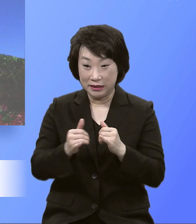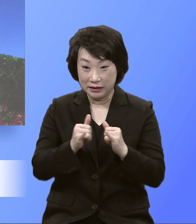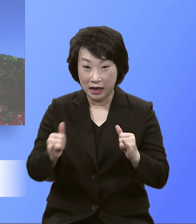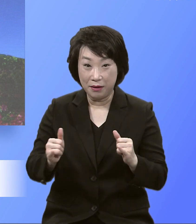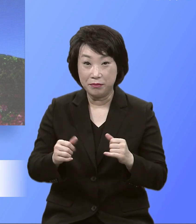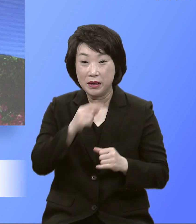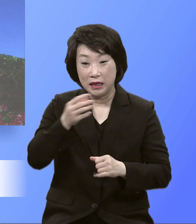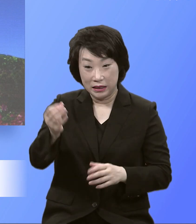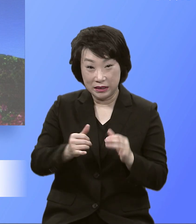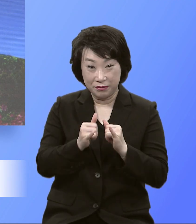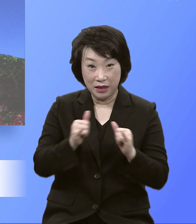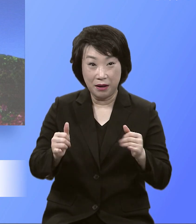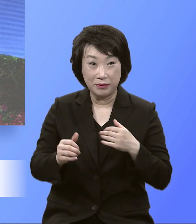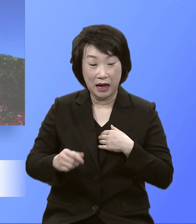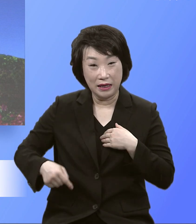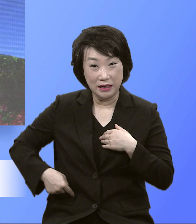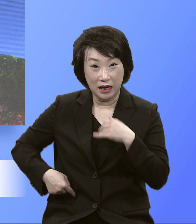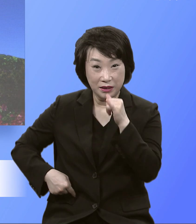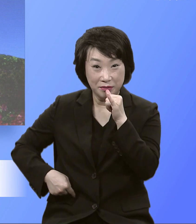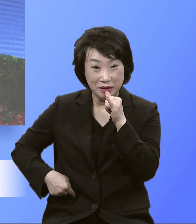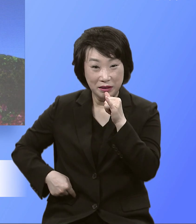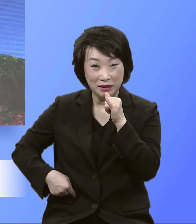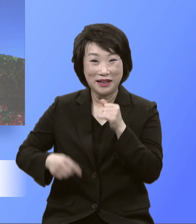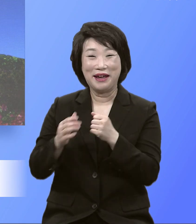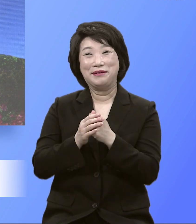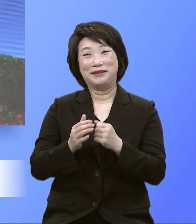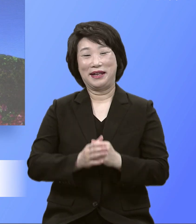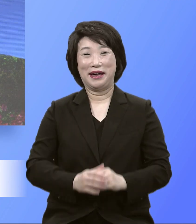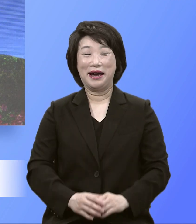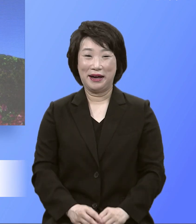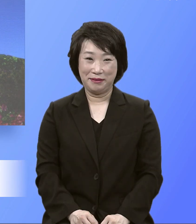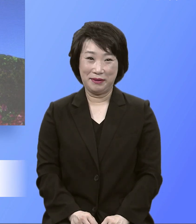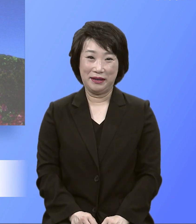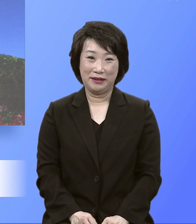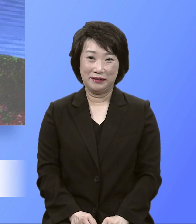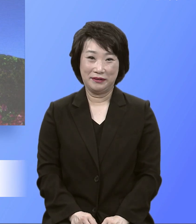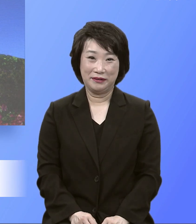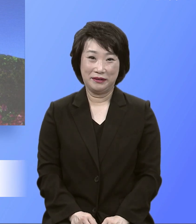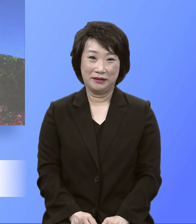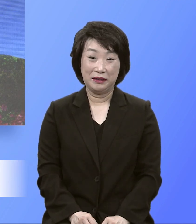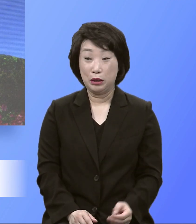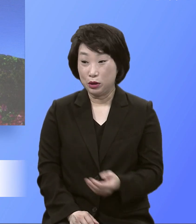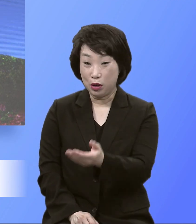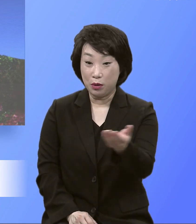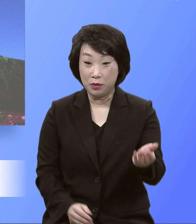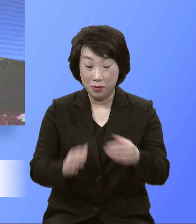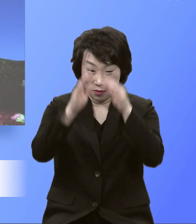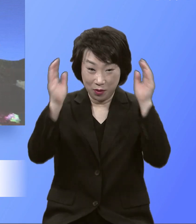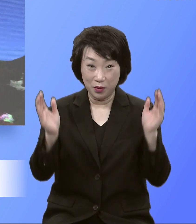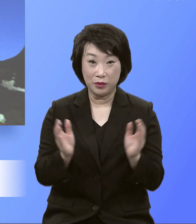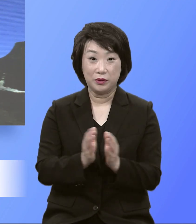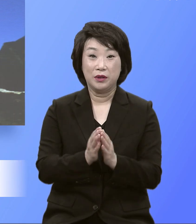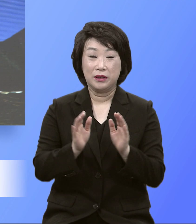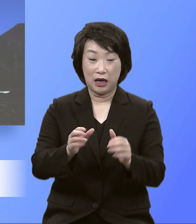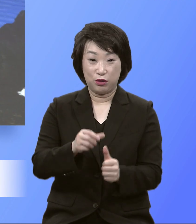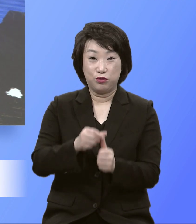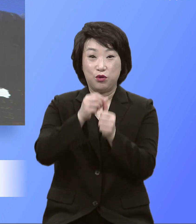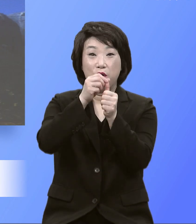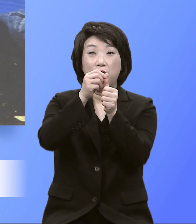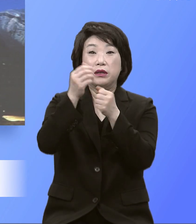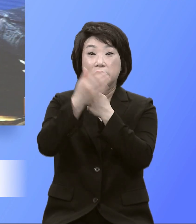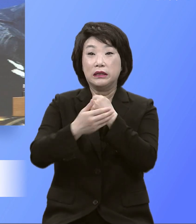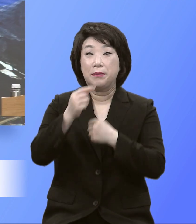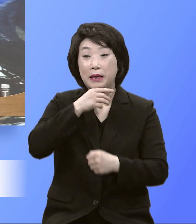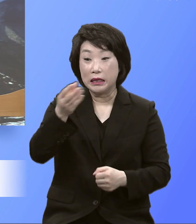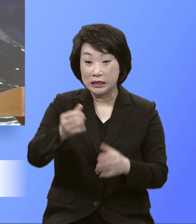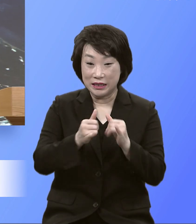자, 빚진 자로서의 양심이 드러나는 것이다 이 말입니다. 여러분 모두가 다 구원의